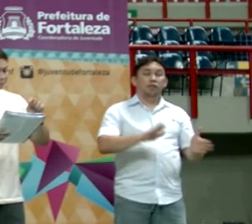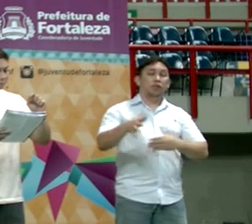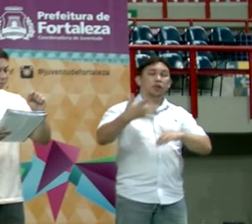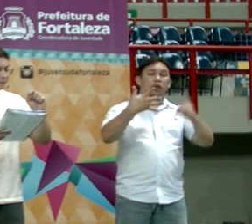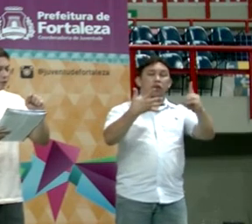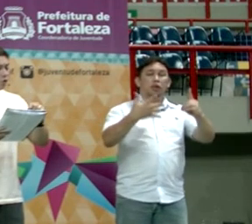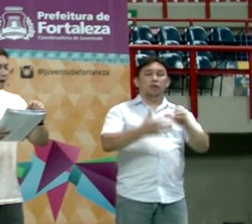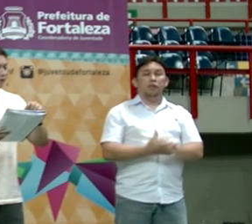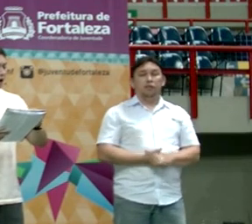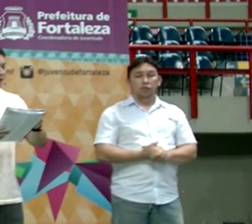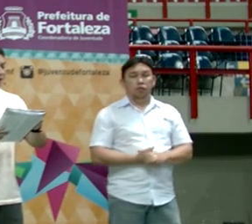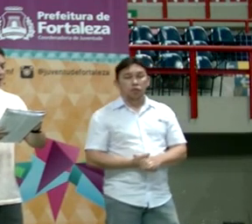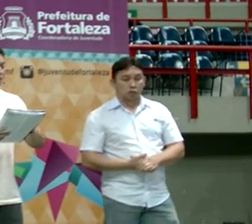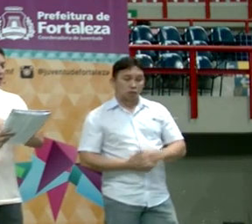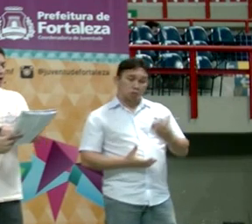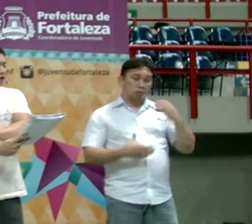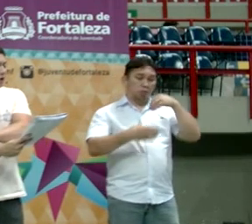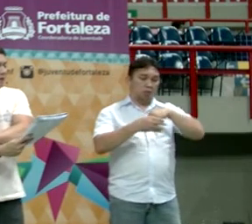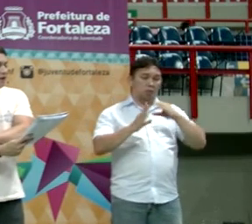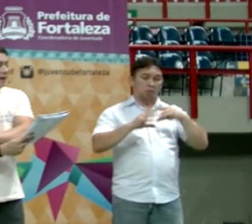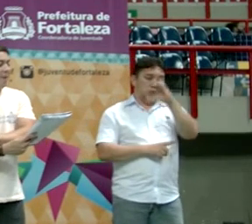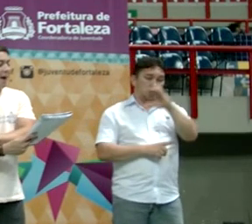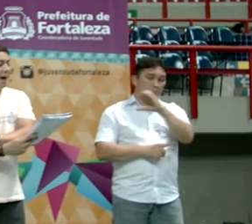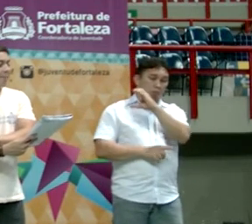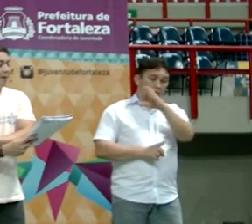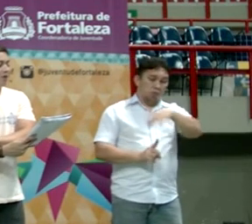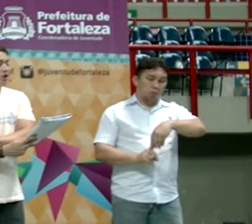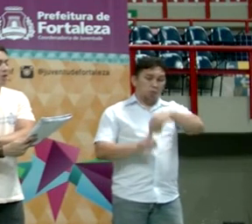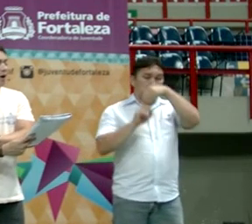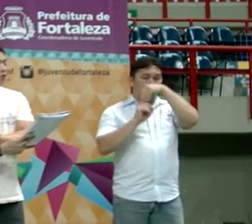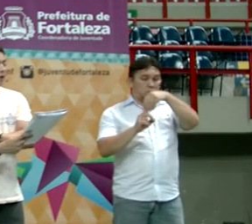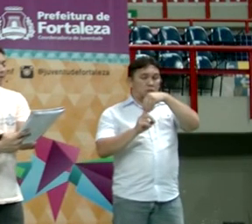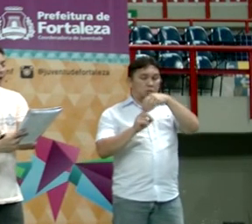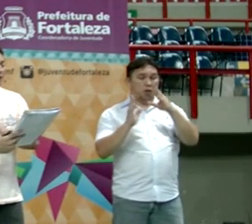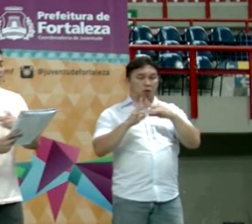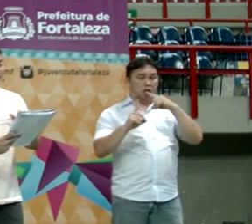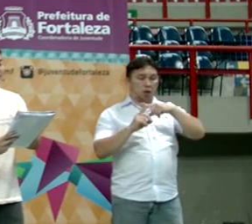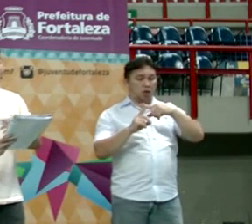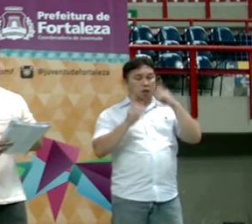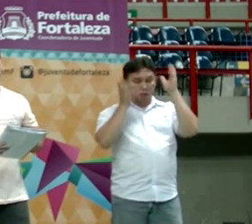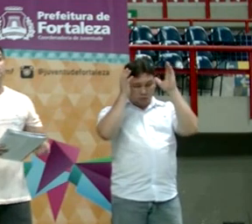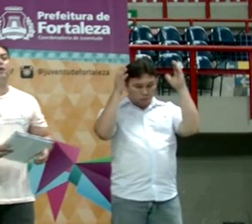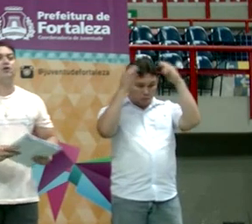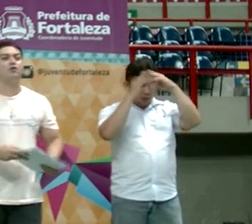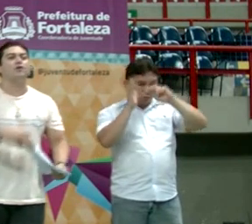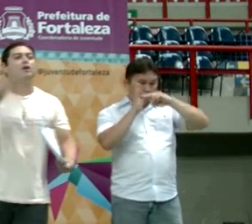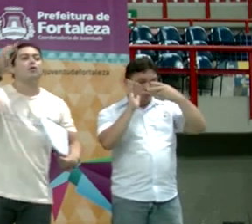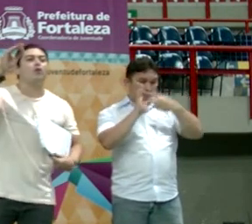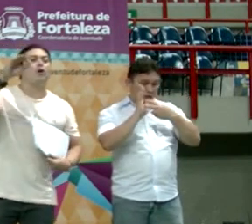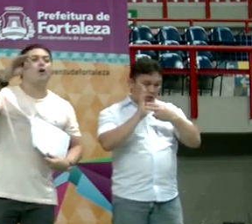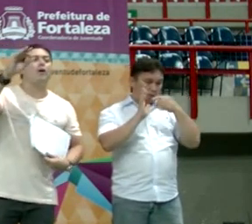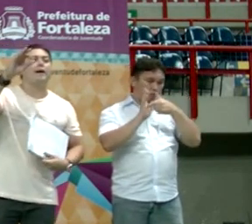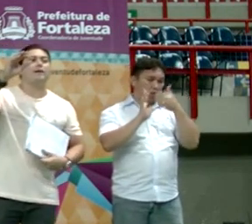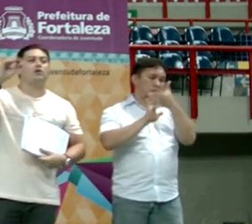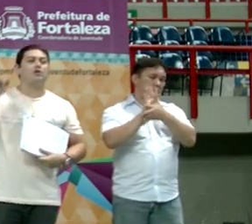D. No catolicismo, somente a igreja e o Papa tinham autoridade para interpretar os